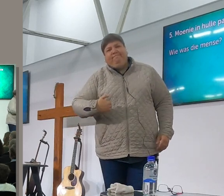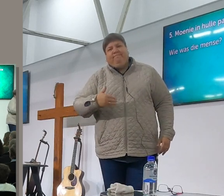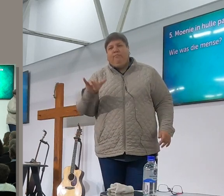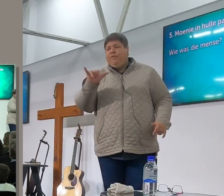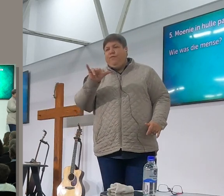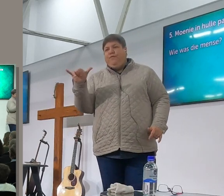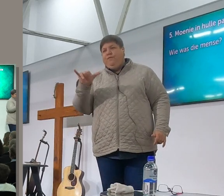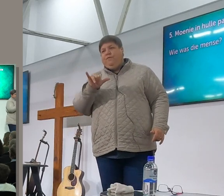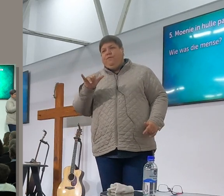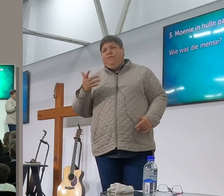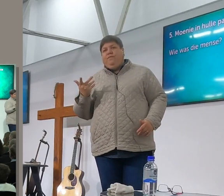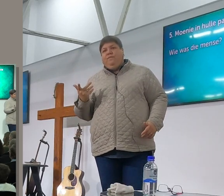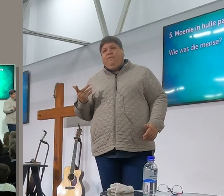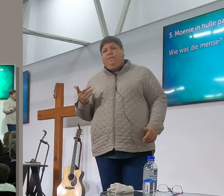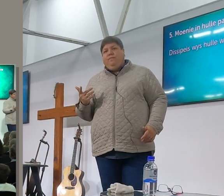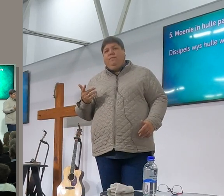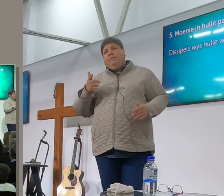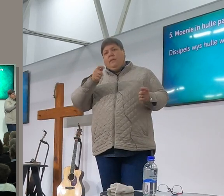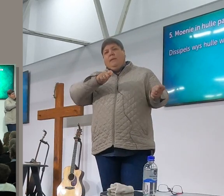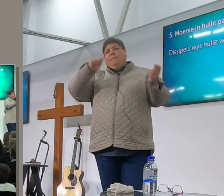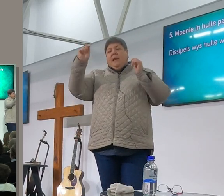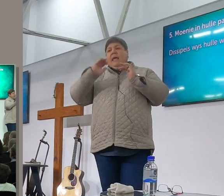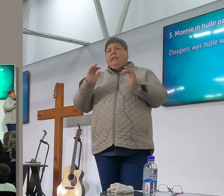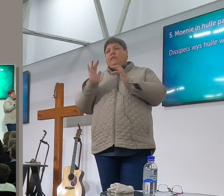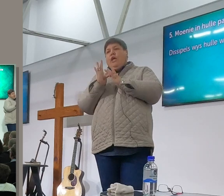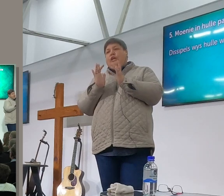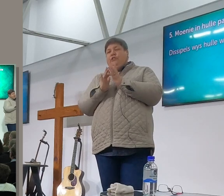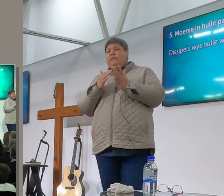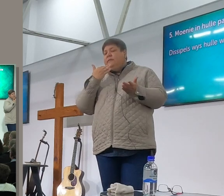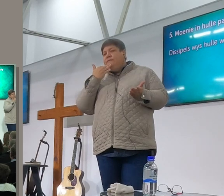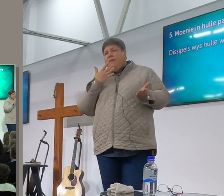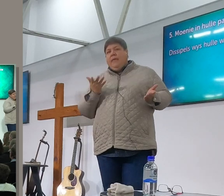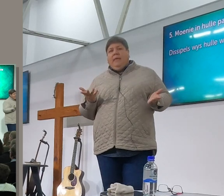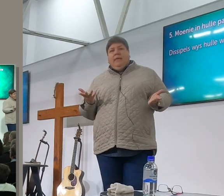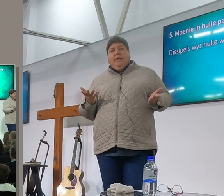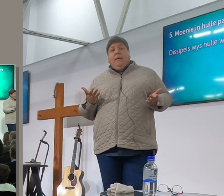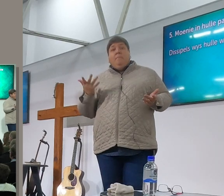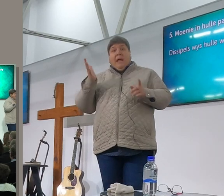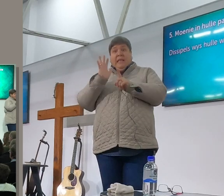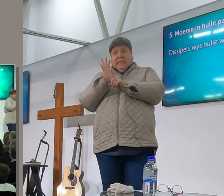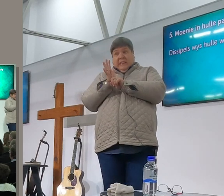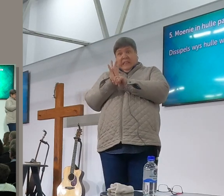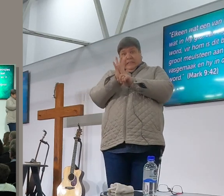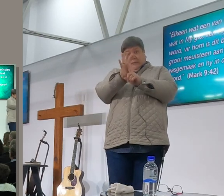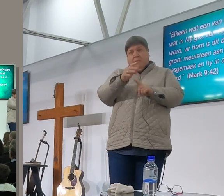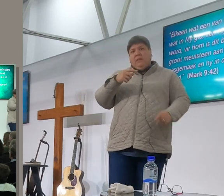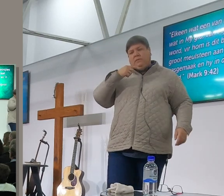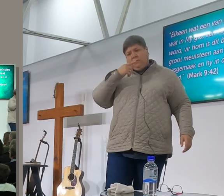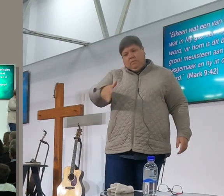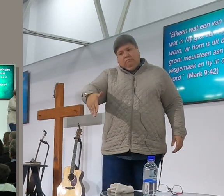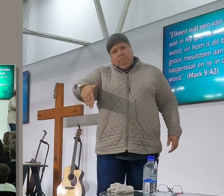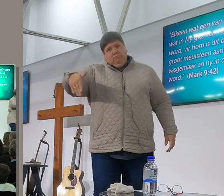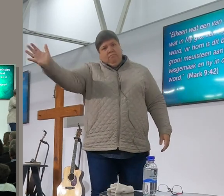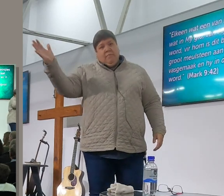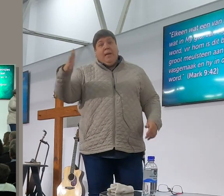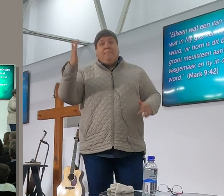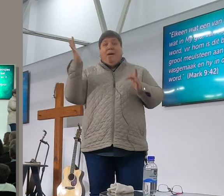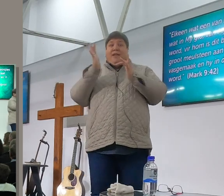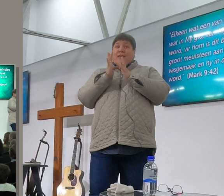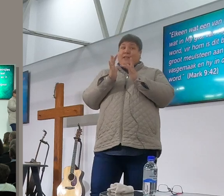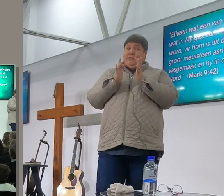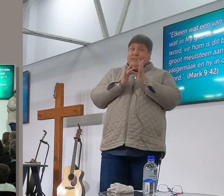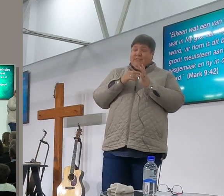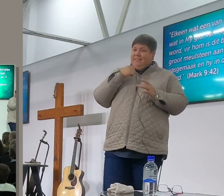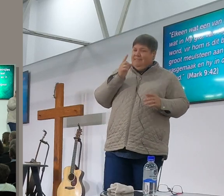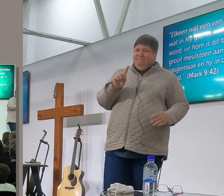ek en jy die mense wat die kinders na Jesus toe bring? Nou, die disipels wys hulle weg, maar ons kan die mense wees. Ons kan die mense wees, maar hier is 'n vers en